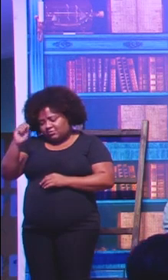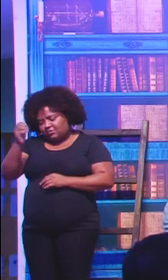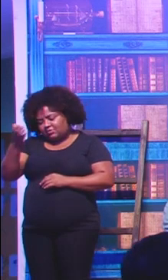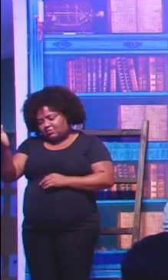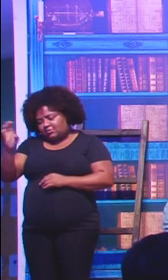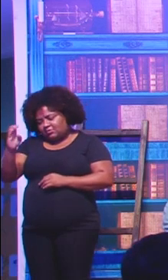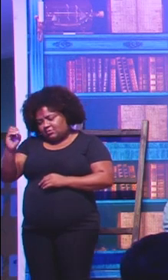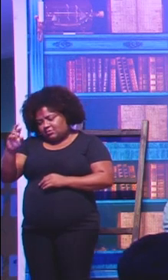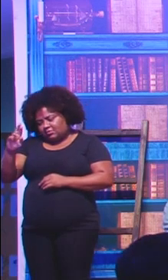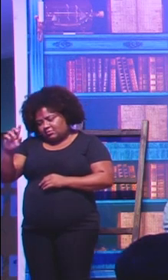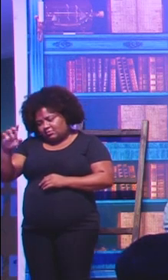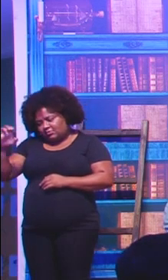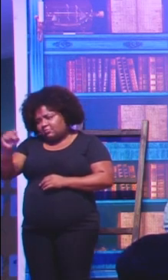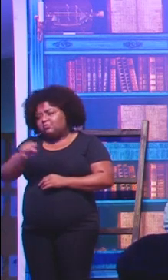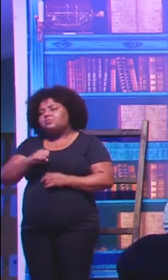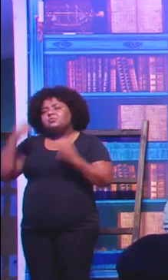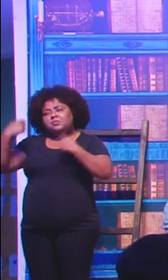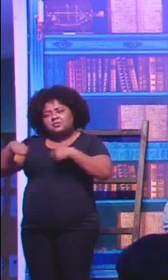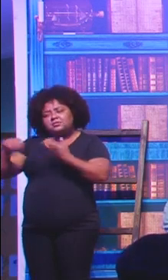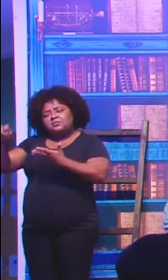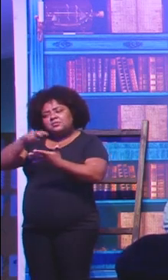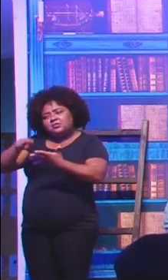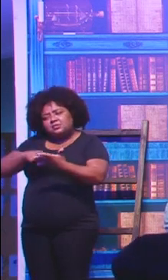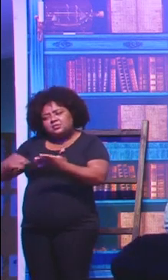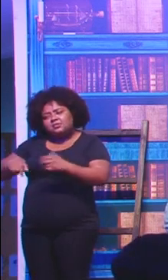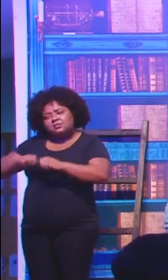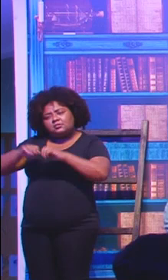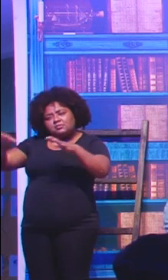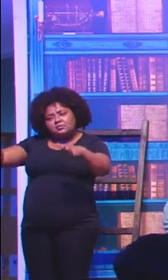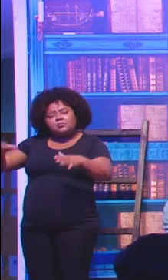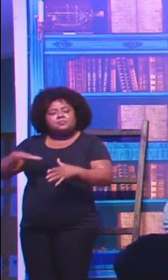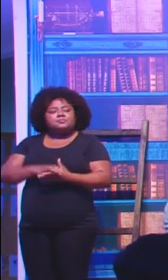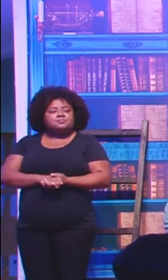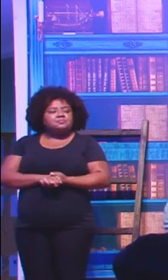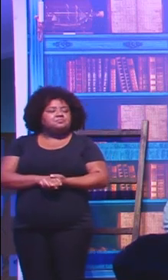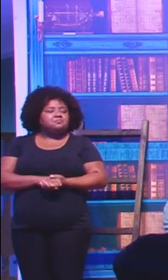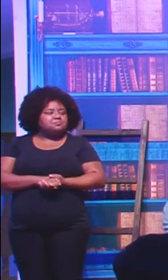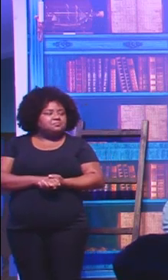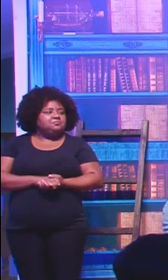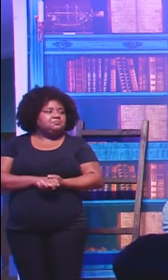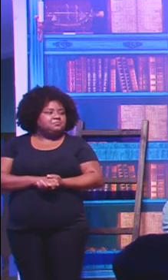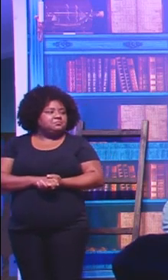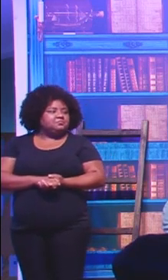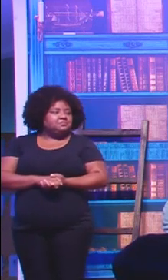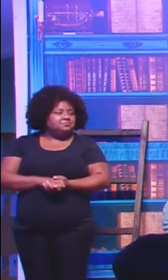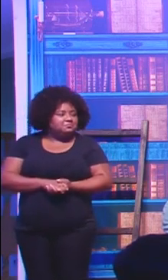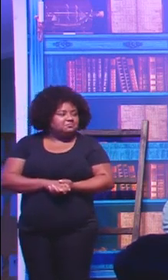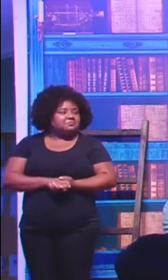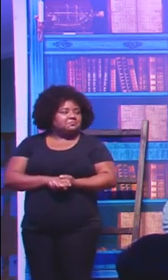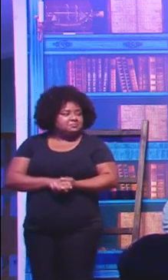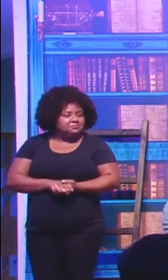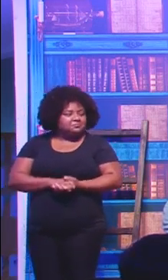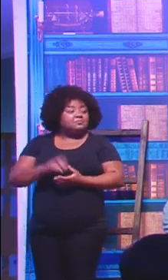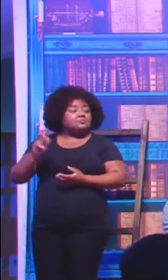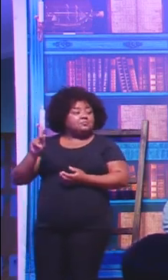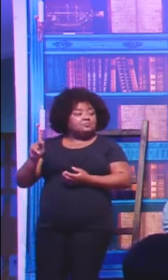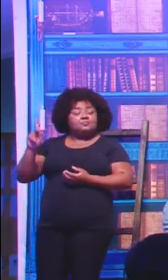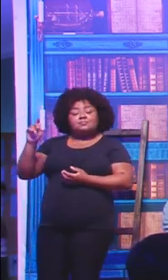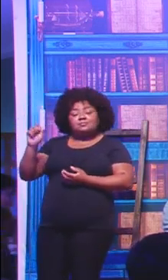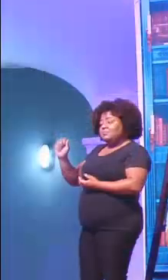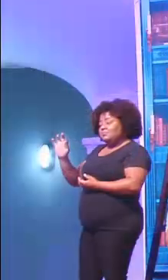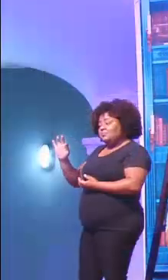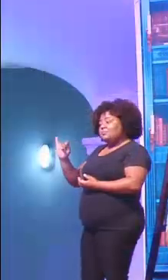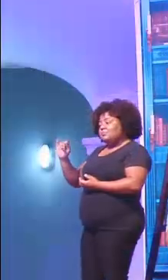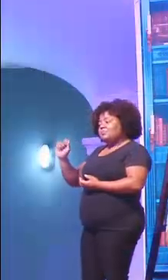ser lida por todos nós, para além de ser uma curadora incrível nessa edição, mas Kátia Borges tem um